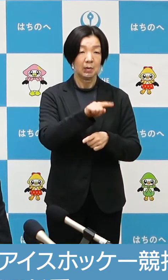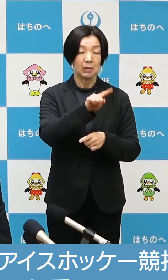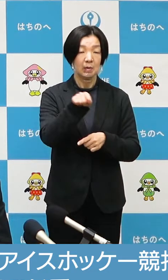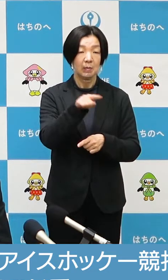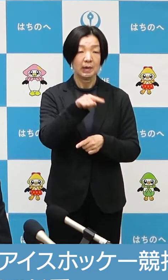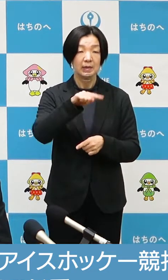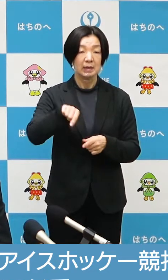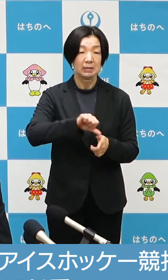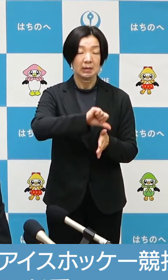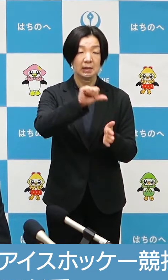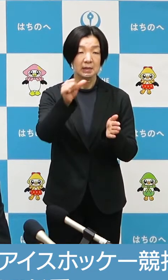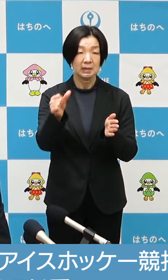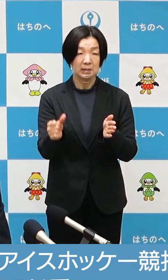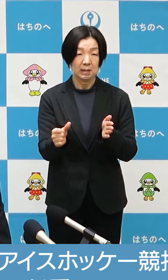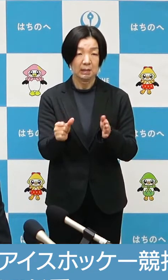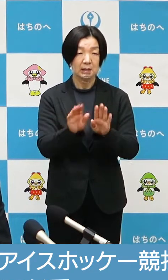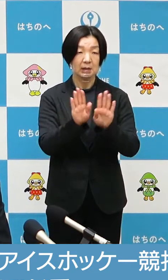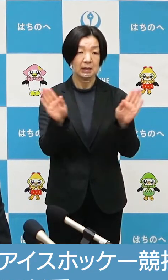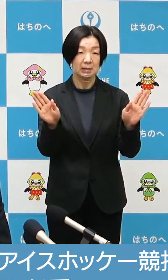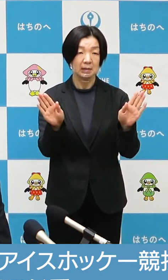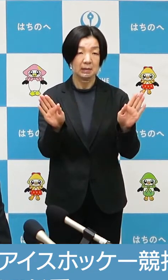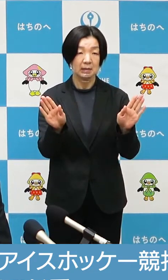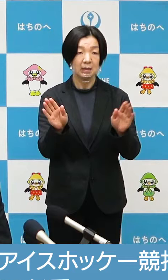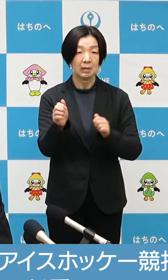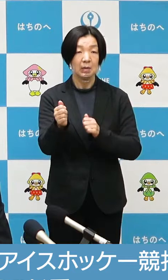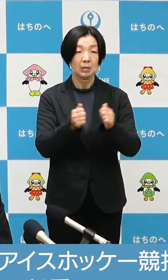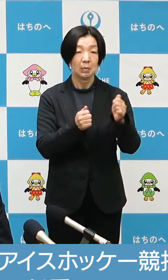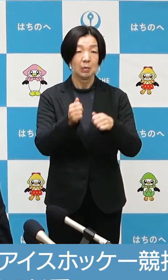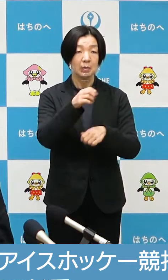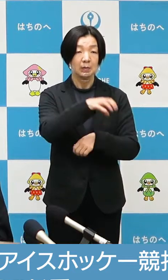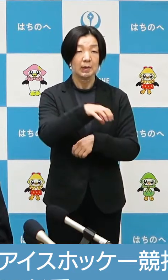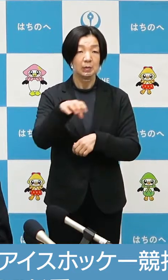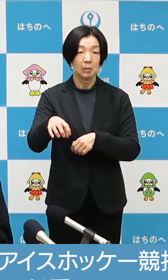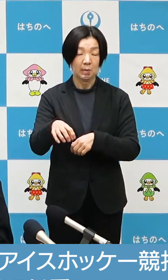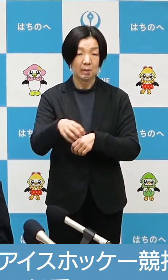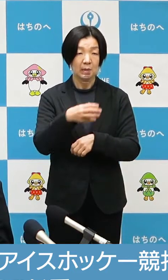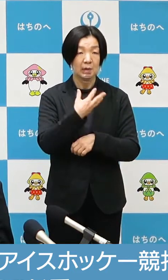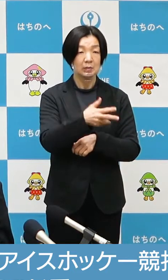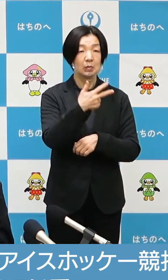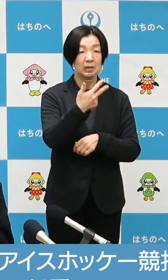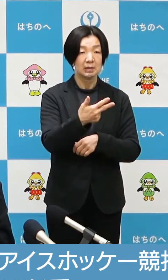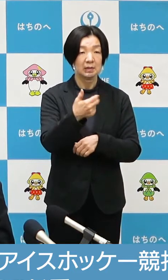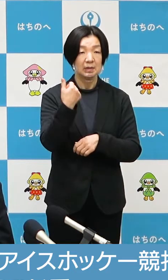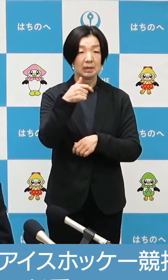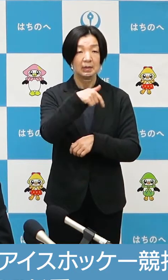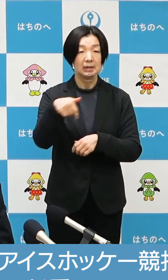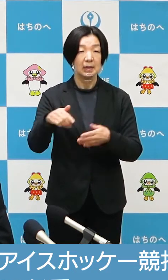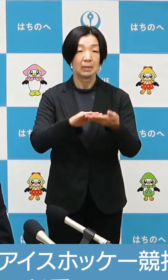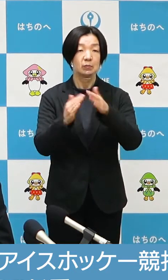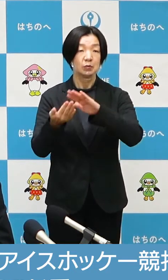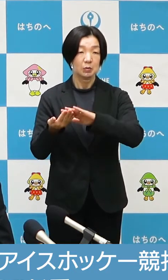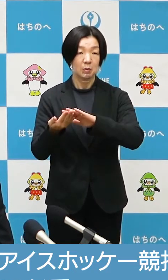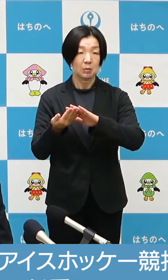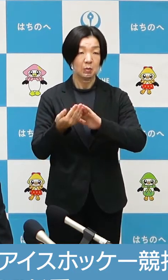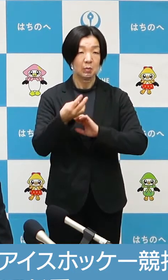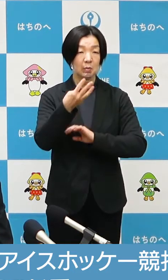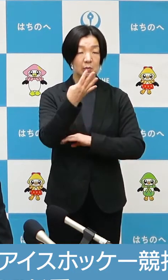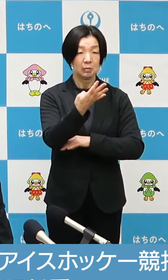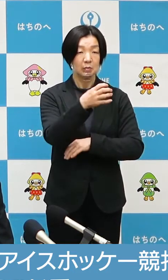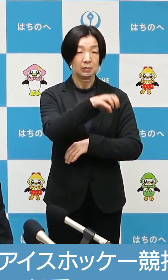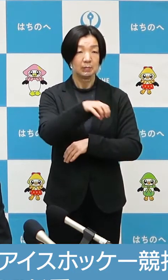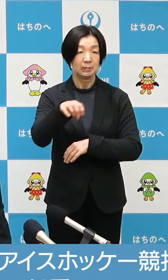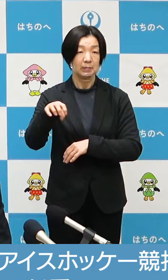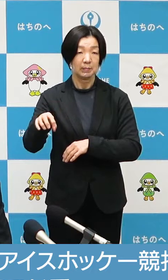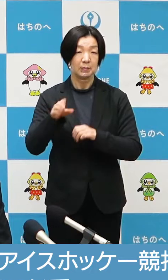YSアリーナ八戸で行うほか各協議は投資と南部長の4会場において